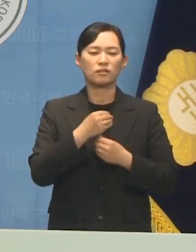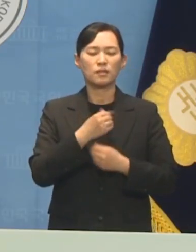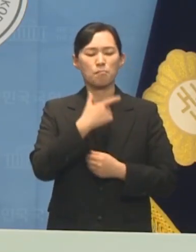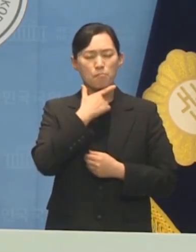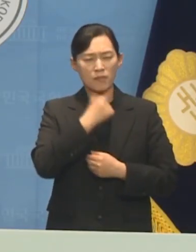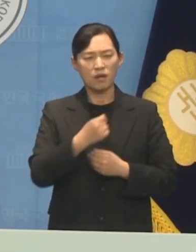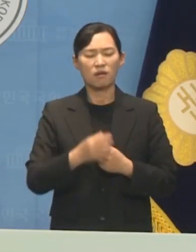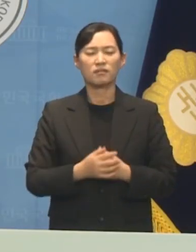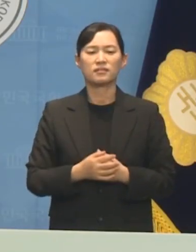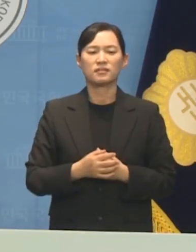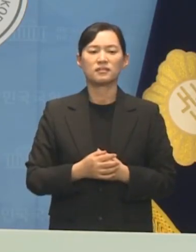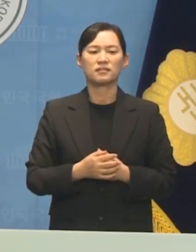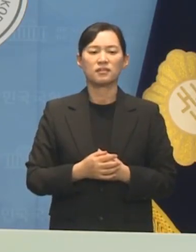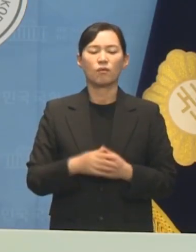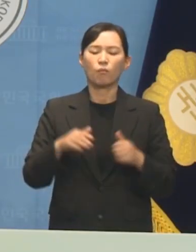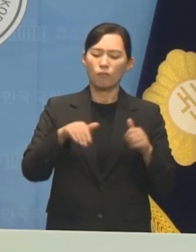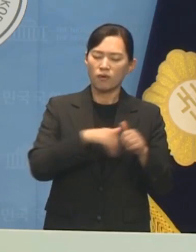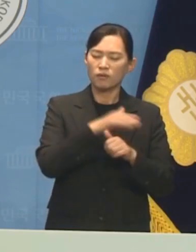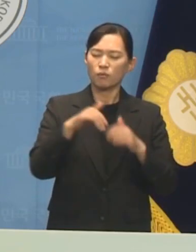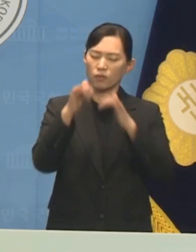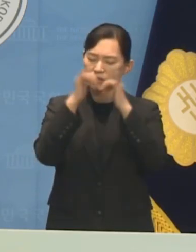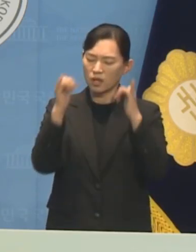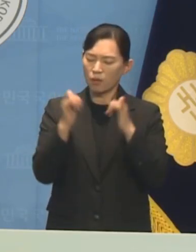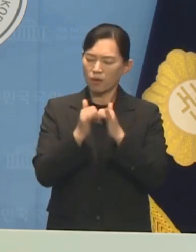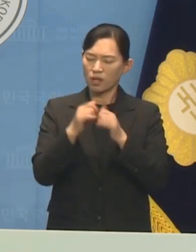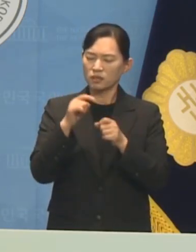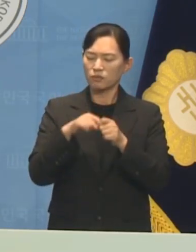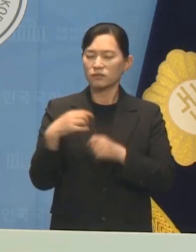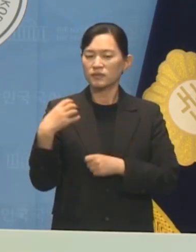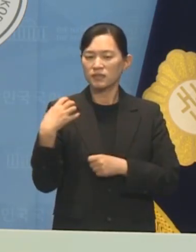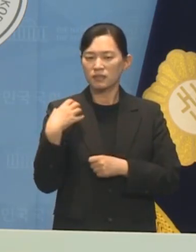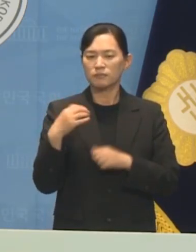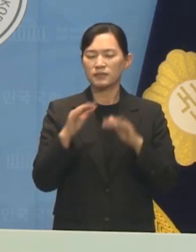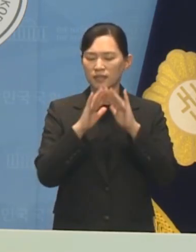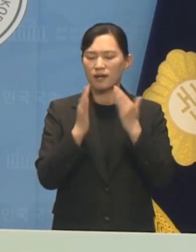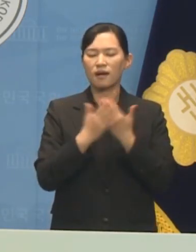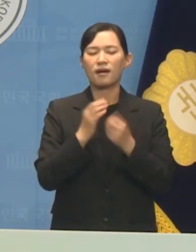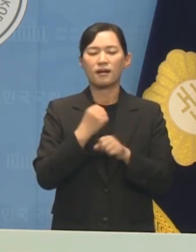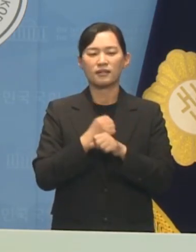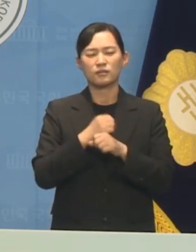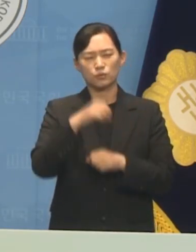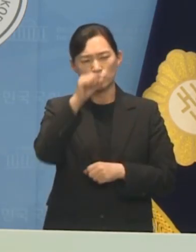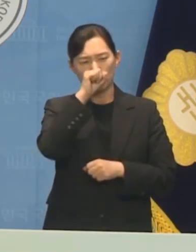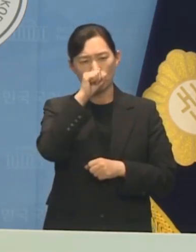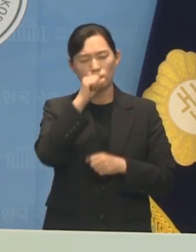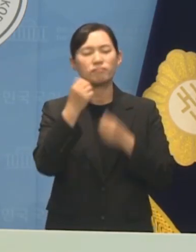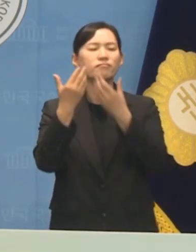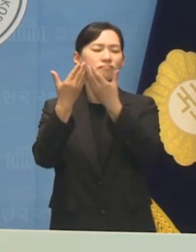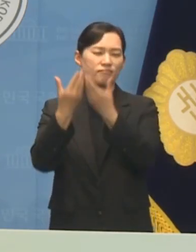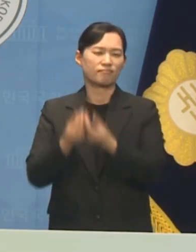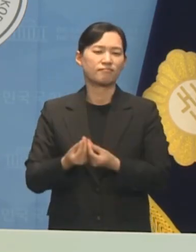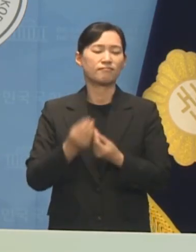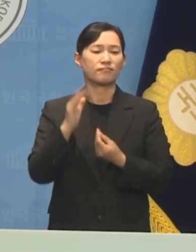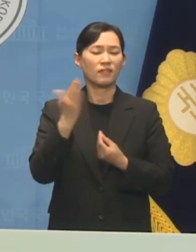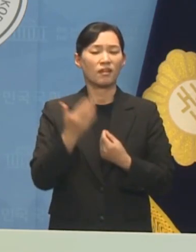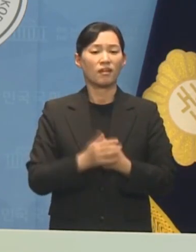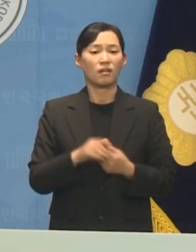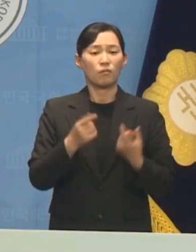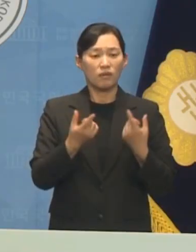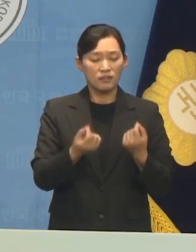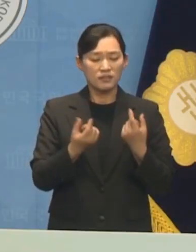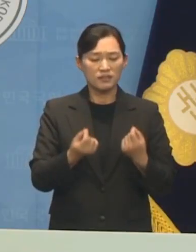추구하는 환경과 사회적 책임을 함께 만들어가는 좋은 사례인 것입니다. 이처럼